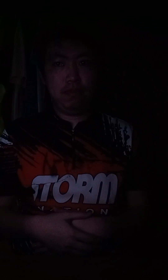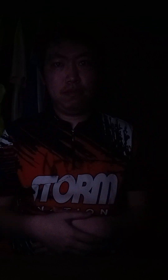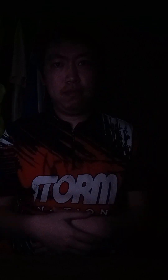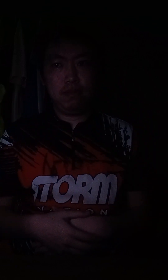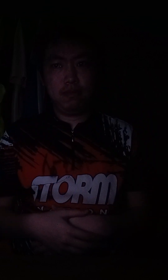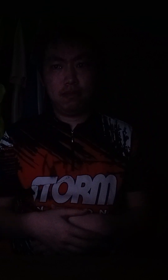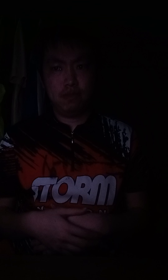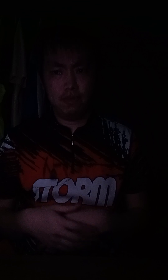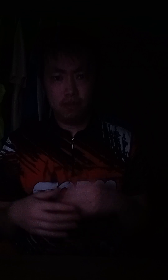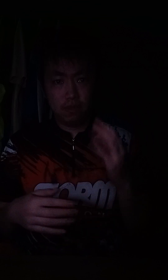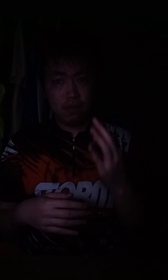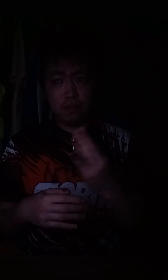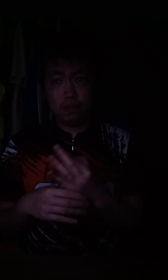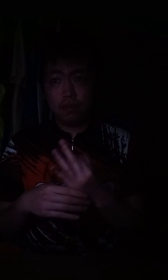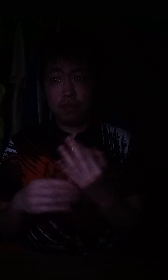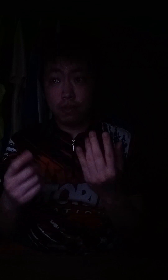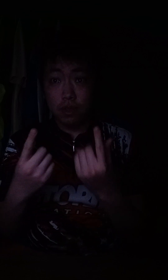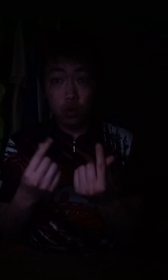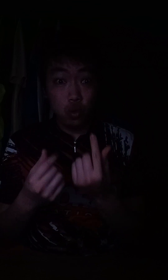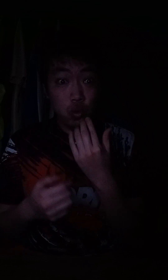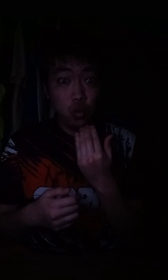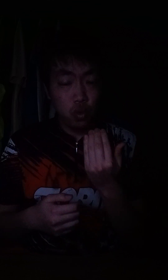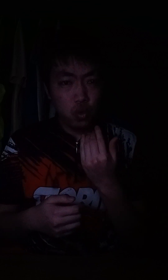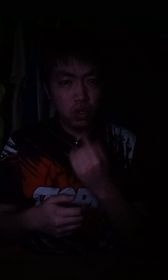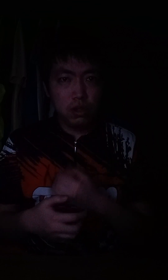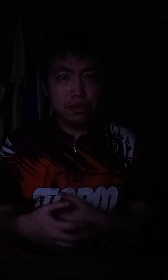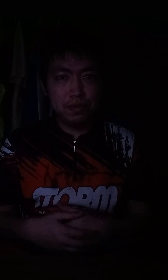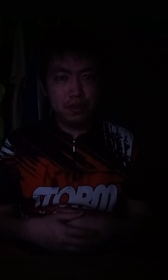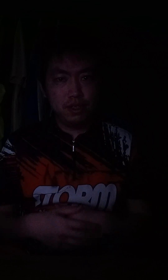지금 금액이 많이 나온대요. 검사를 많이 해서